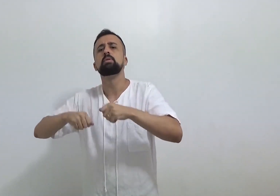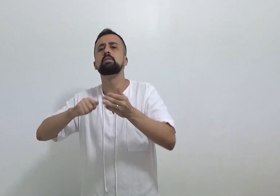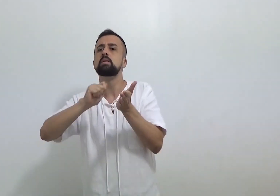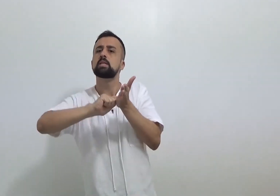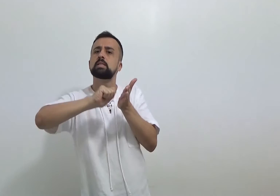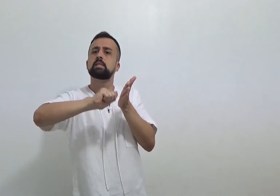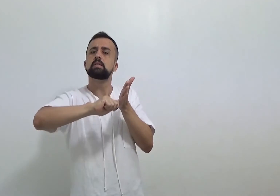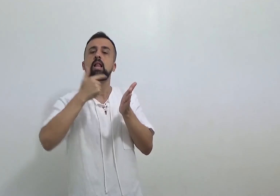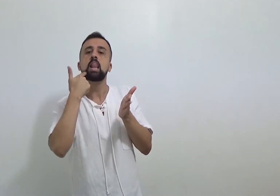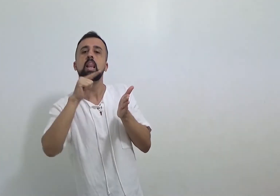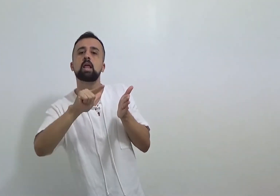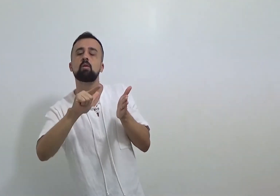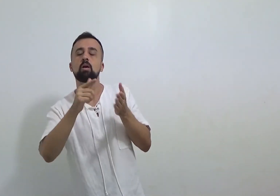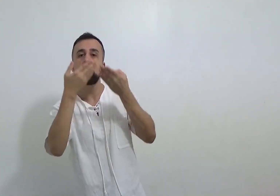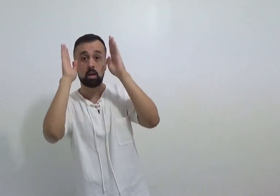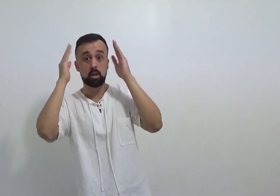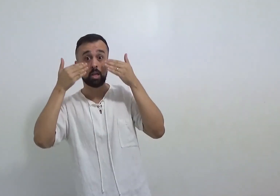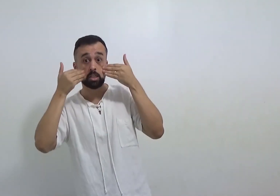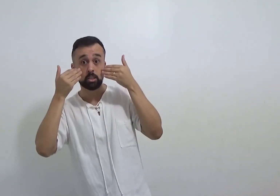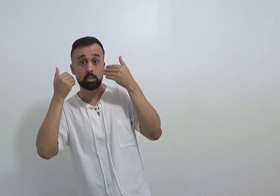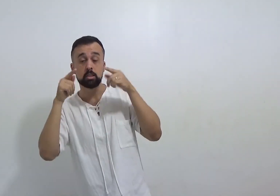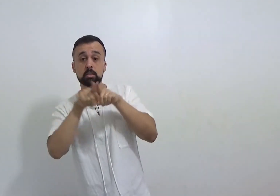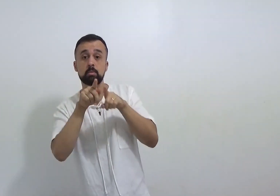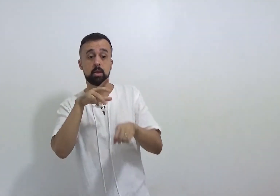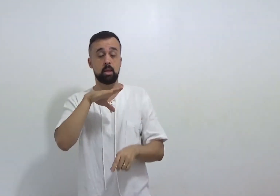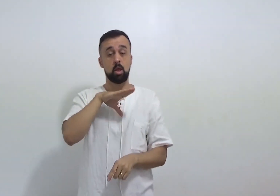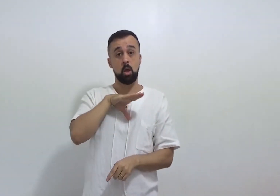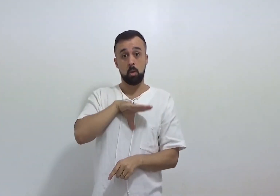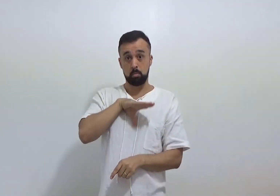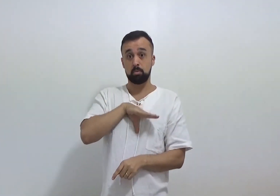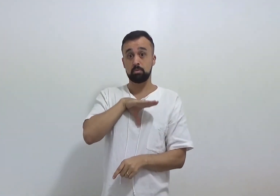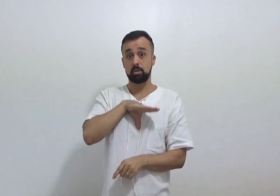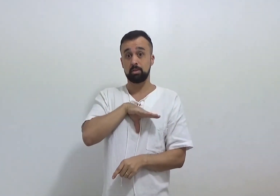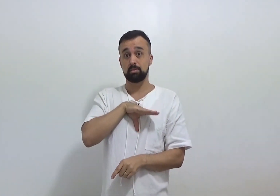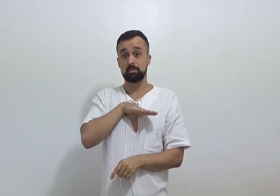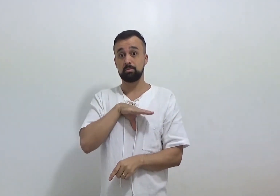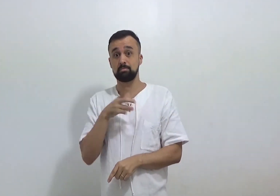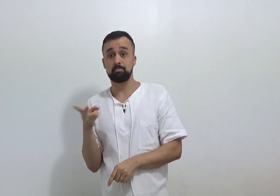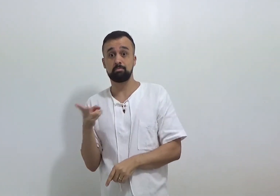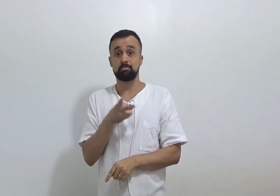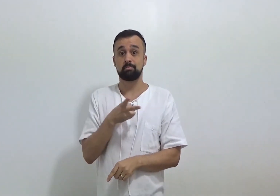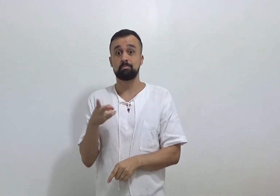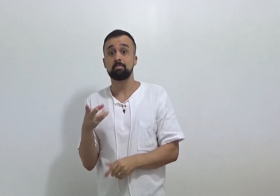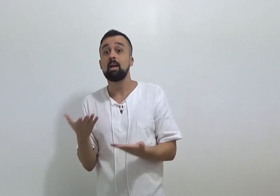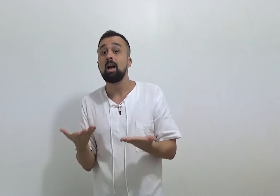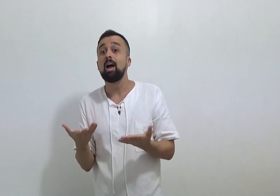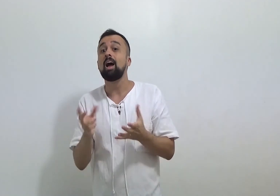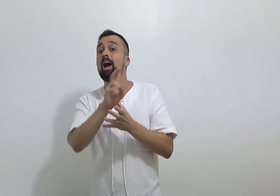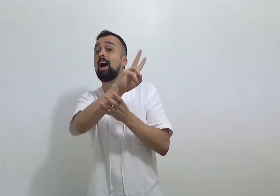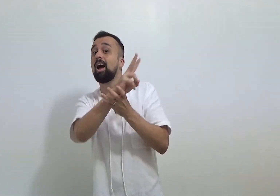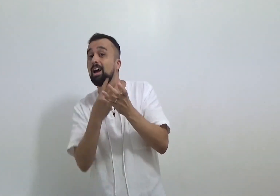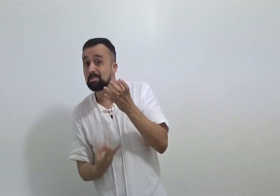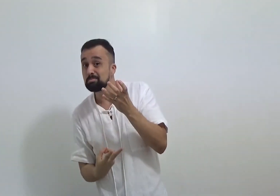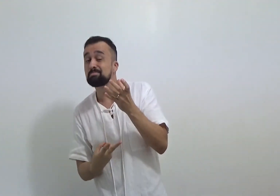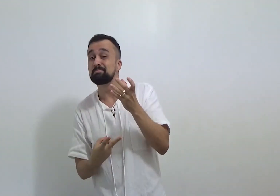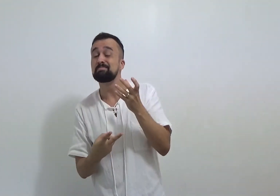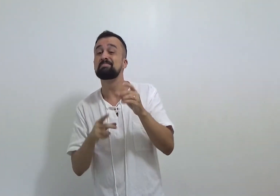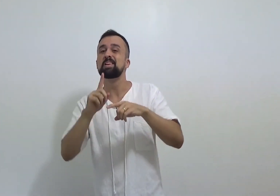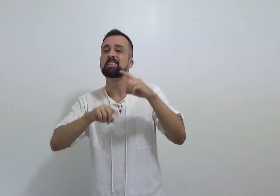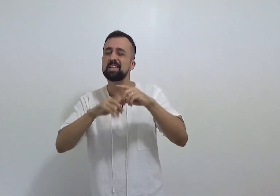e a história das etnias indígenas. Por isso, devem estar escritos na língua